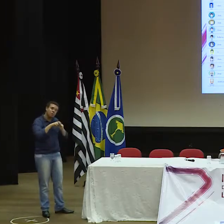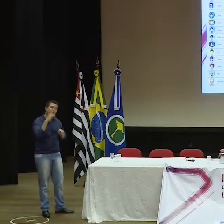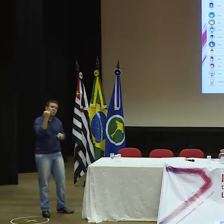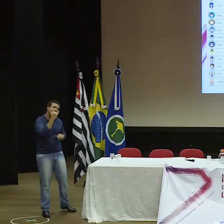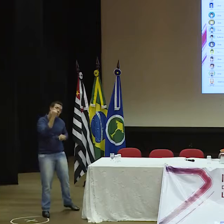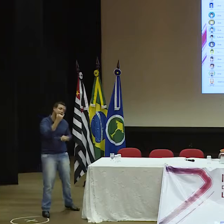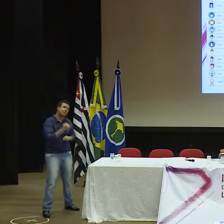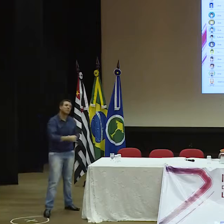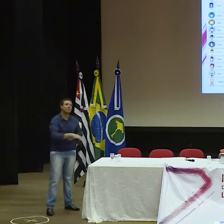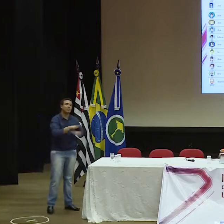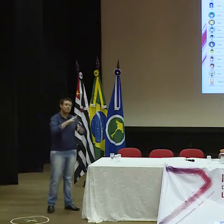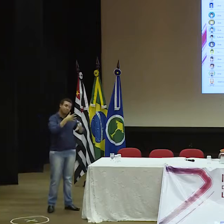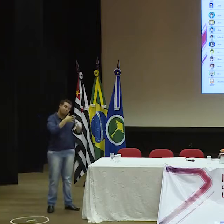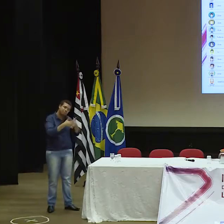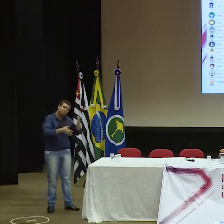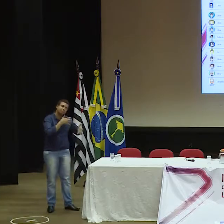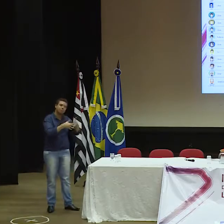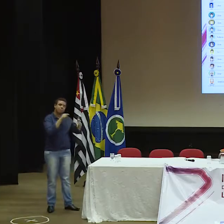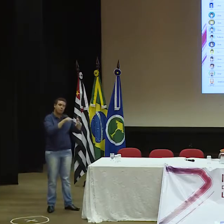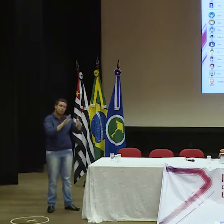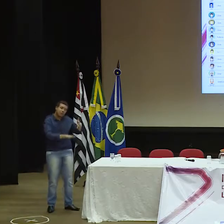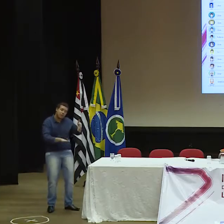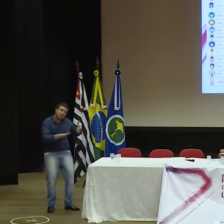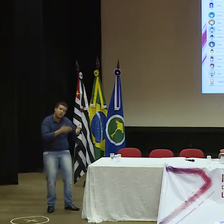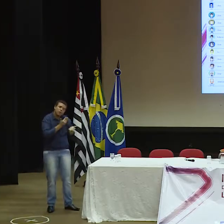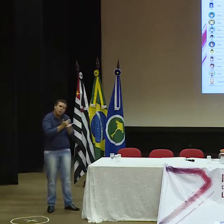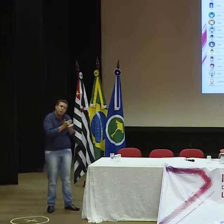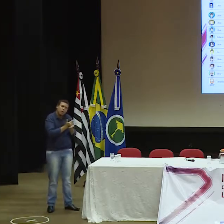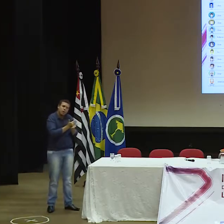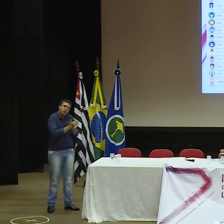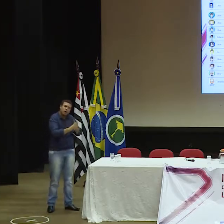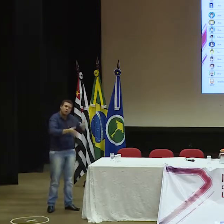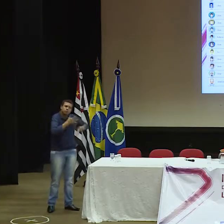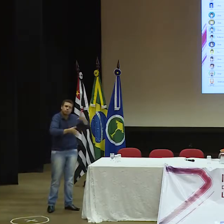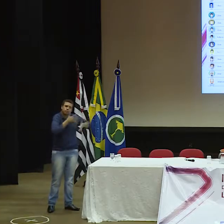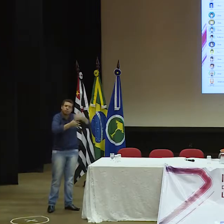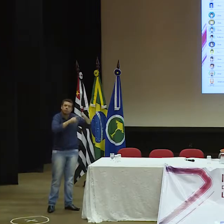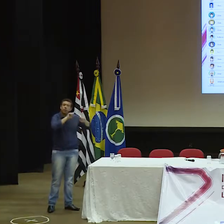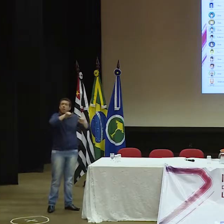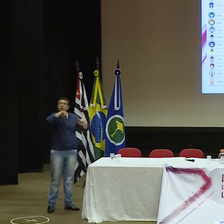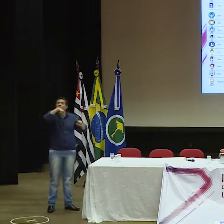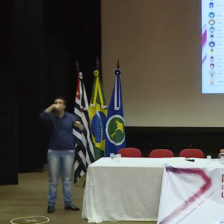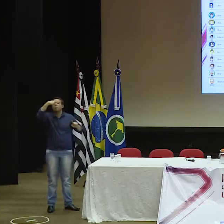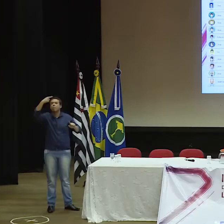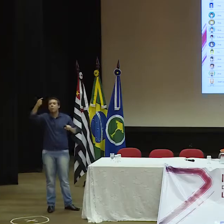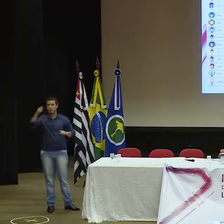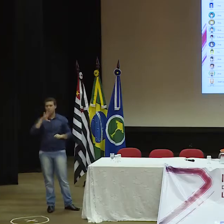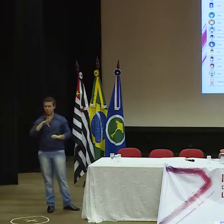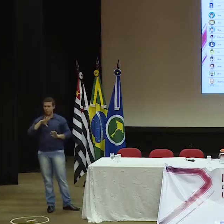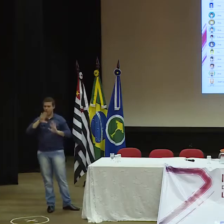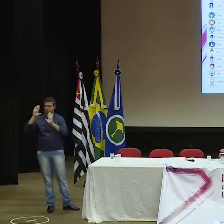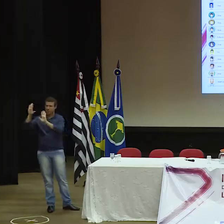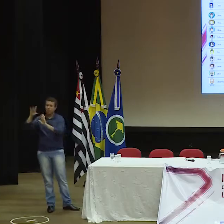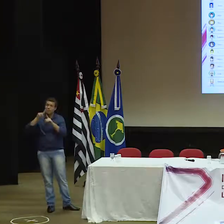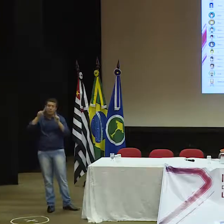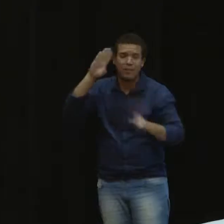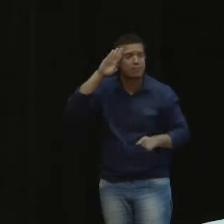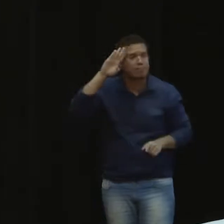objetivo. Por isso é importante que a história seja narrada em língua de sinais para as crianças, para que depois elas